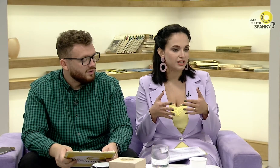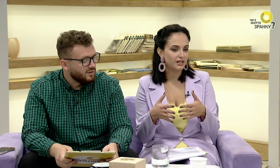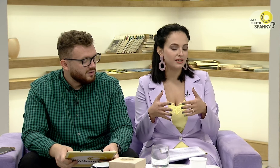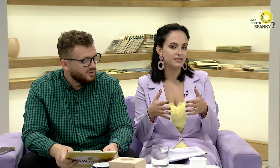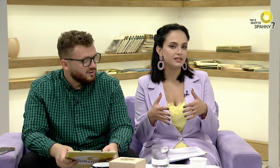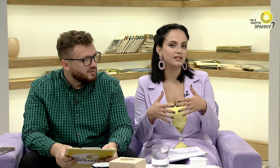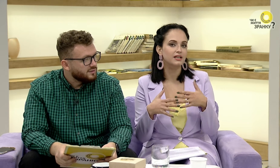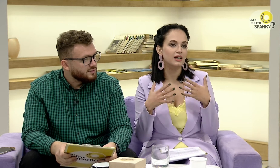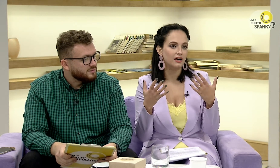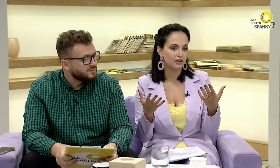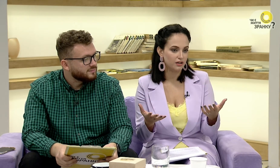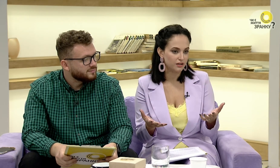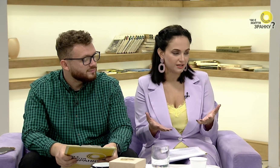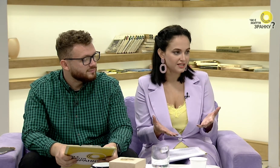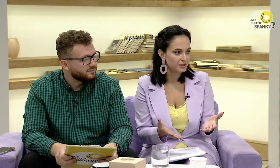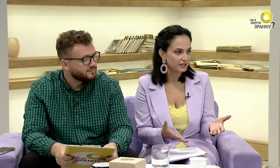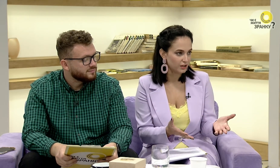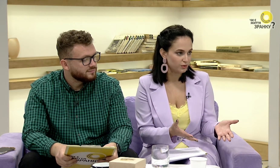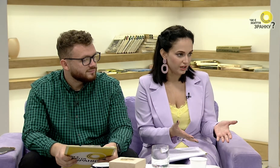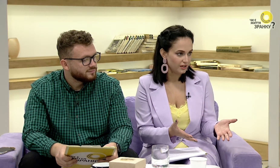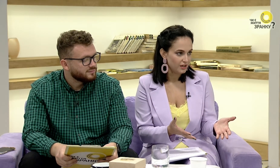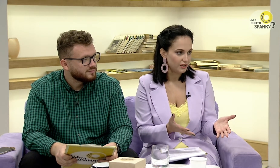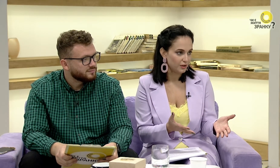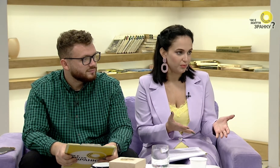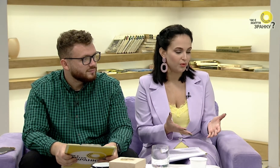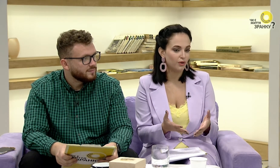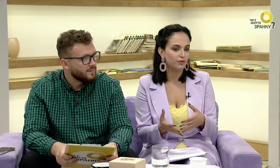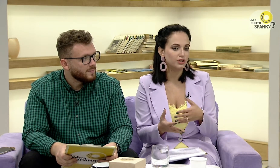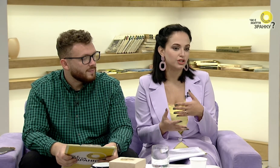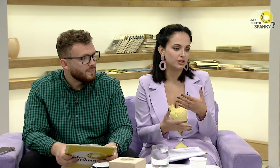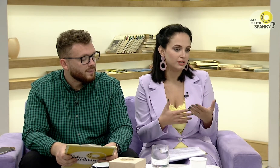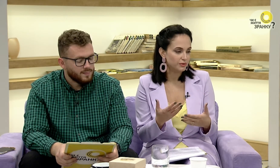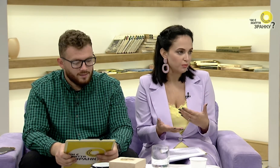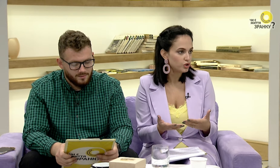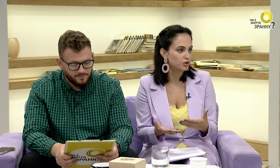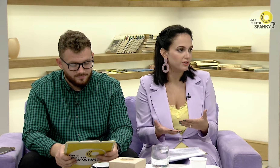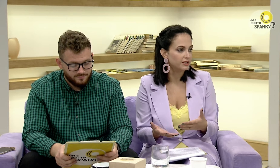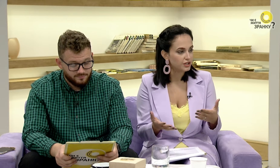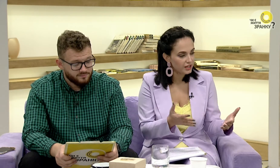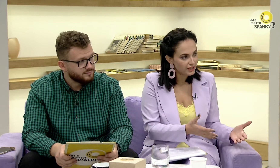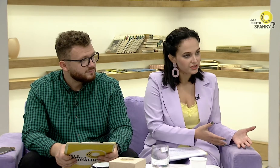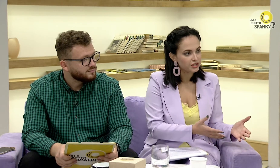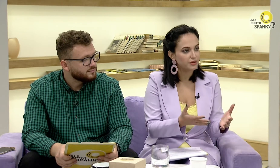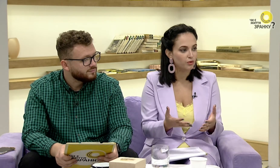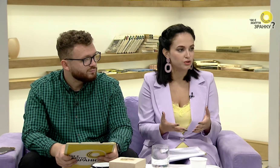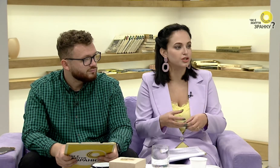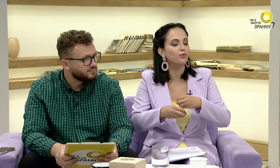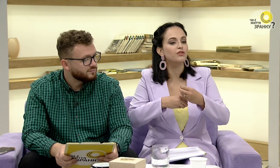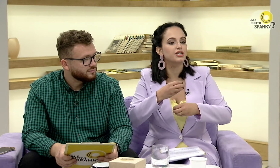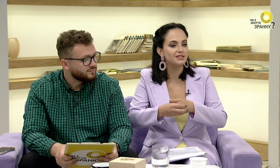є різниця для самих таких людей, бо вони ж не можуть розмовляти, чи деякі все ж таки можуть? Чи мова жестів